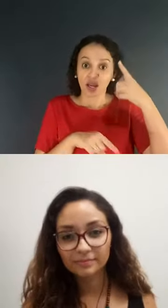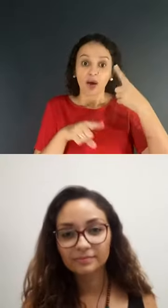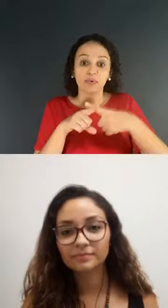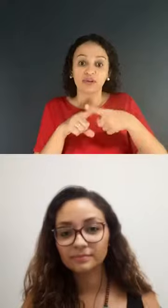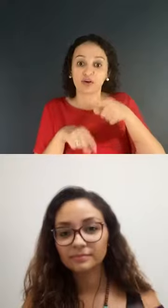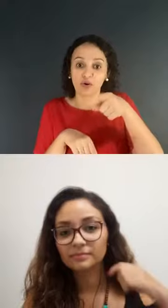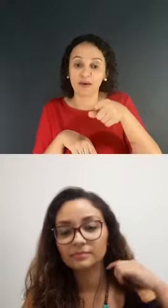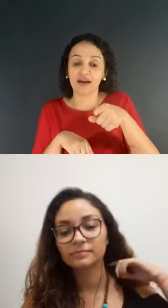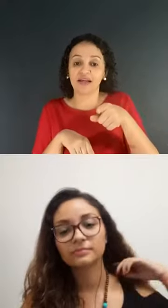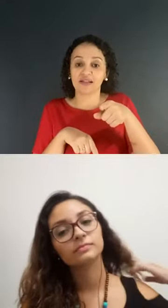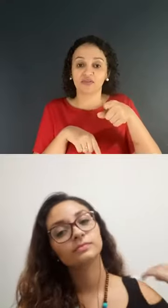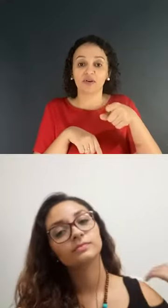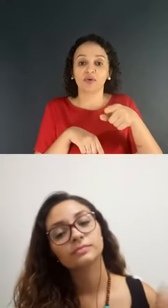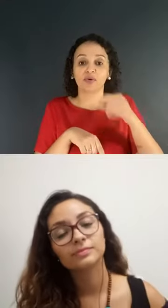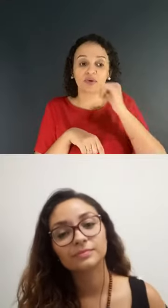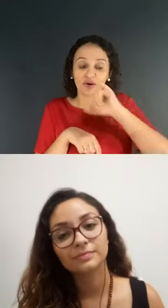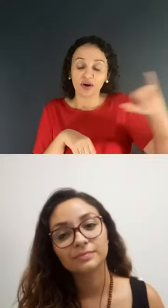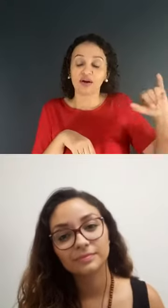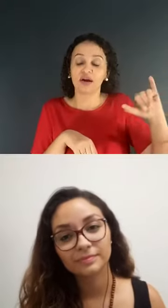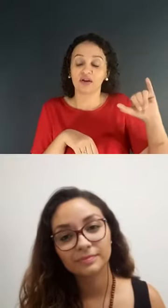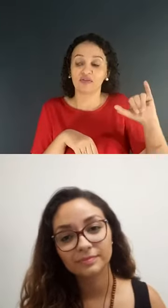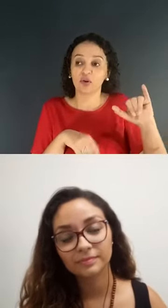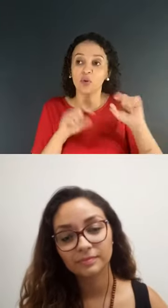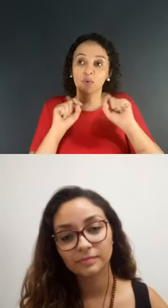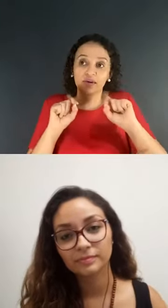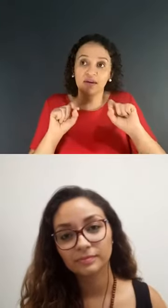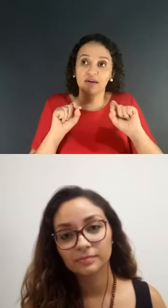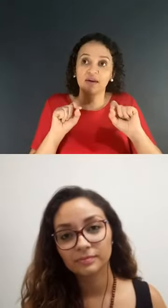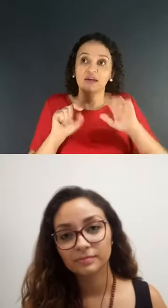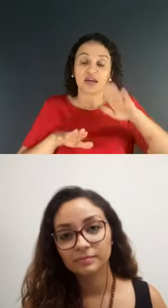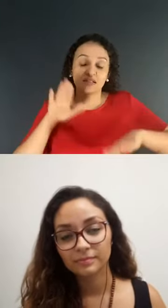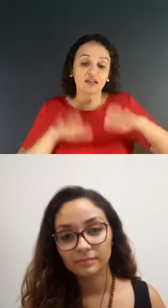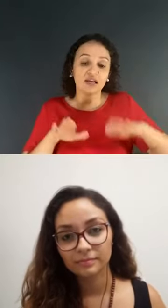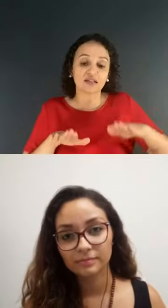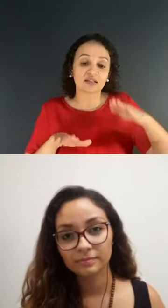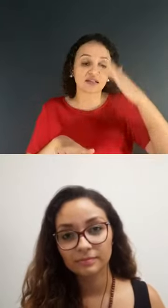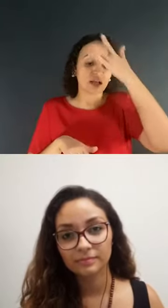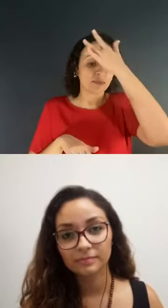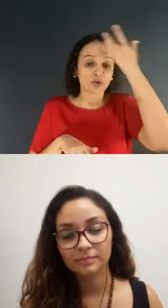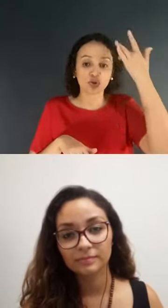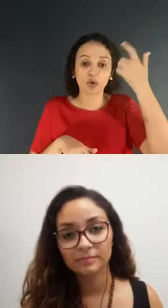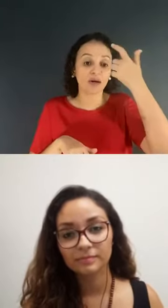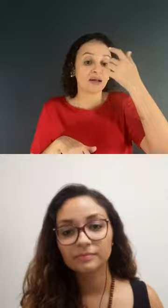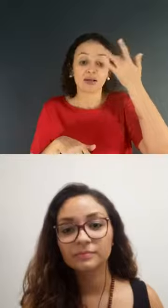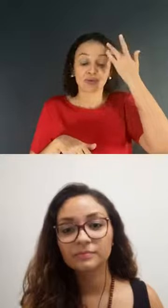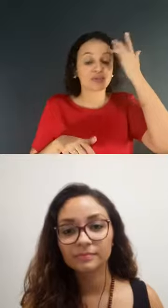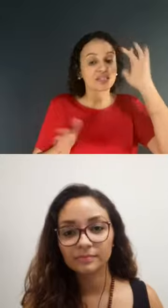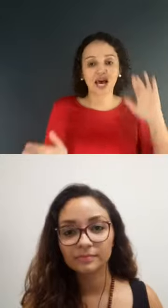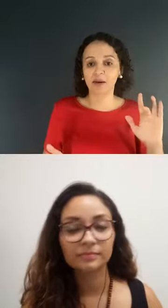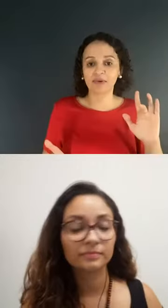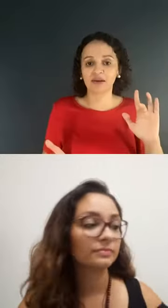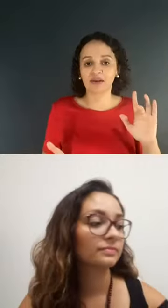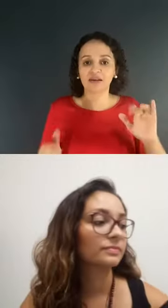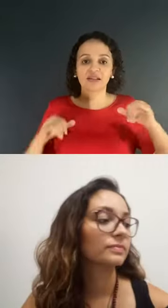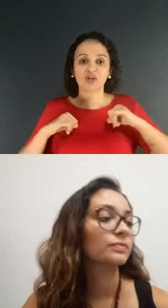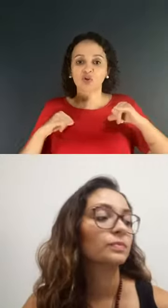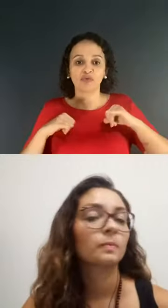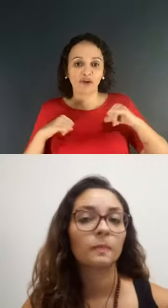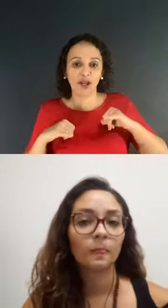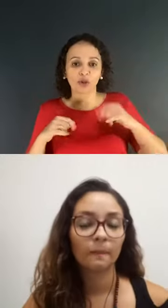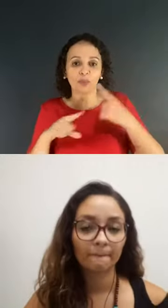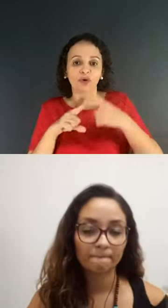pessoas, porque como a Kathleen falou, ela falou o quê? Que às vezes a pessoa não sabe que